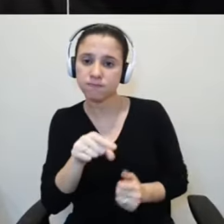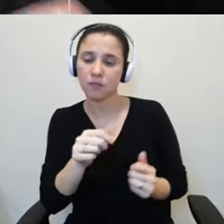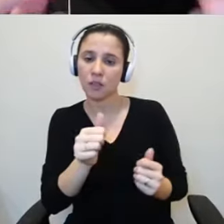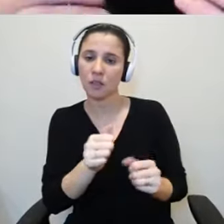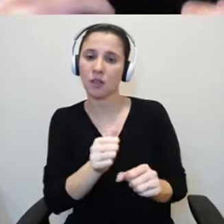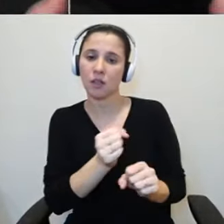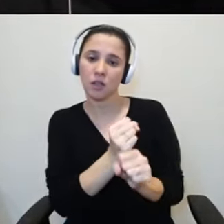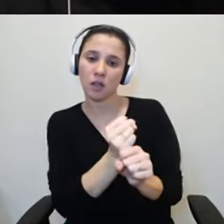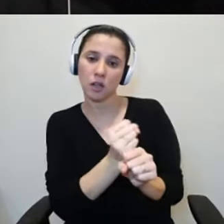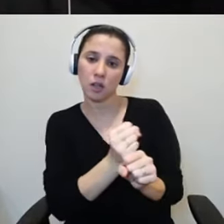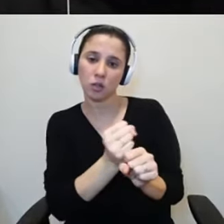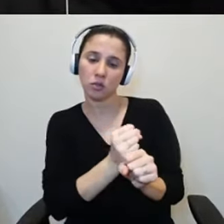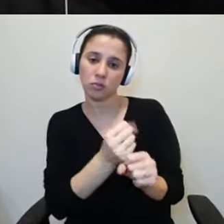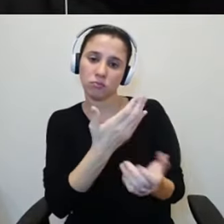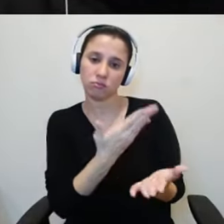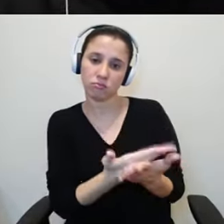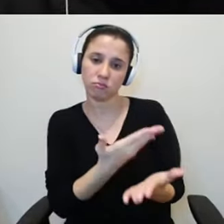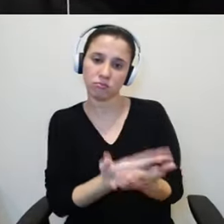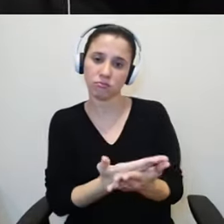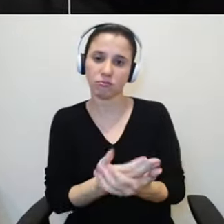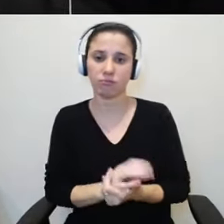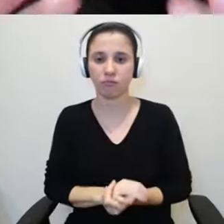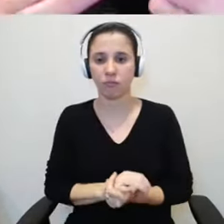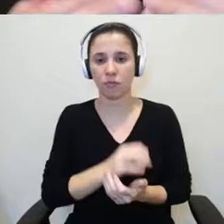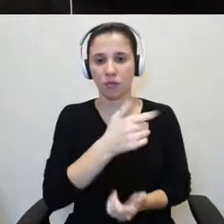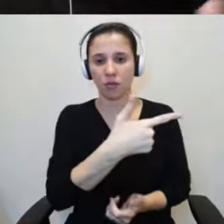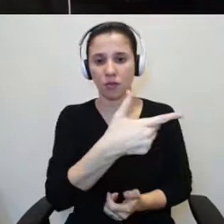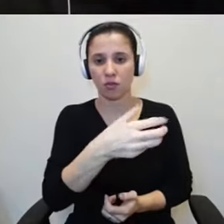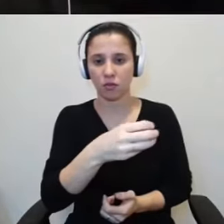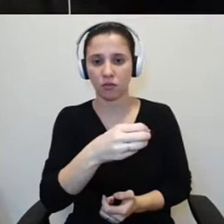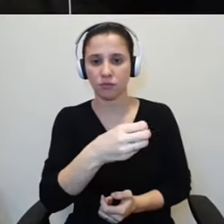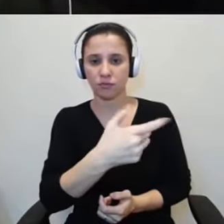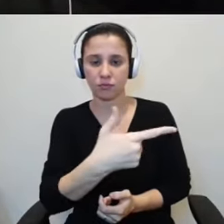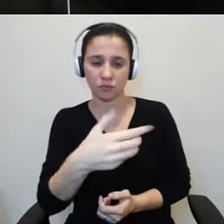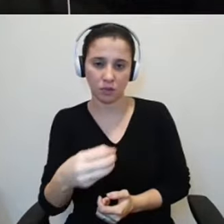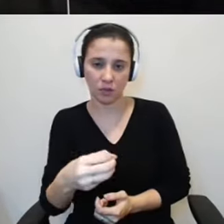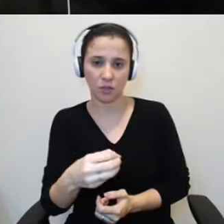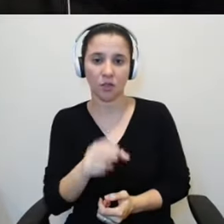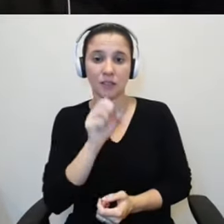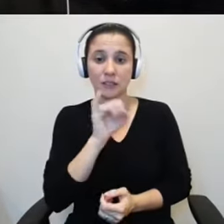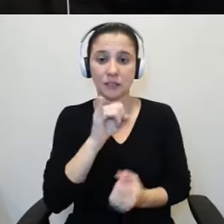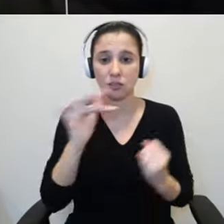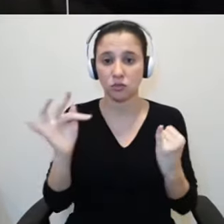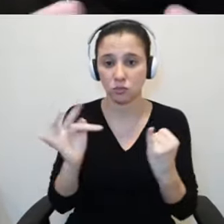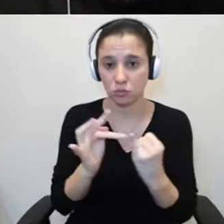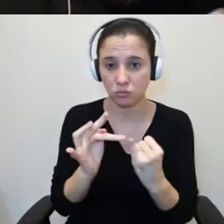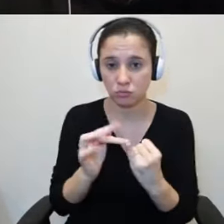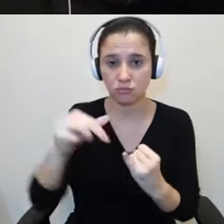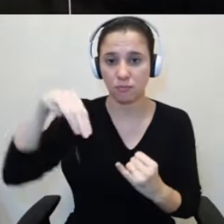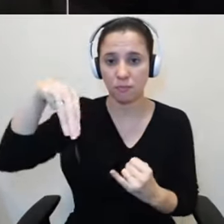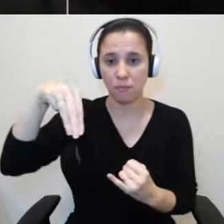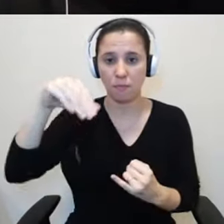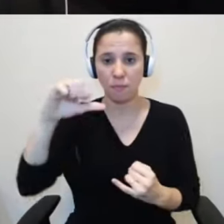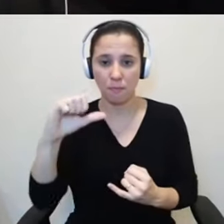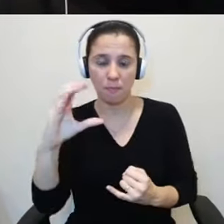o que que nós estamos considerando? Como o MEC não está tomando essa atitude? de